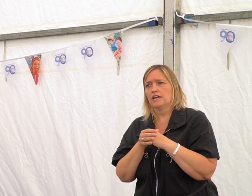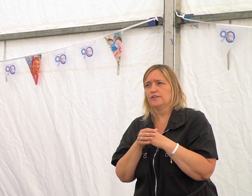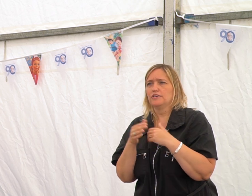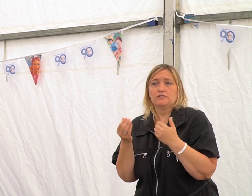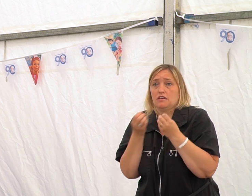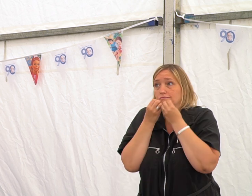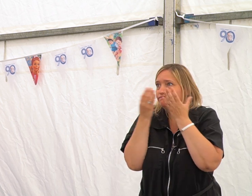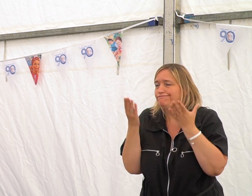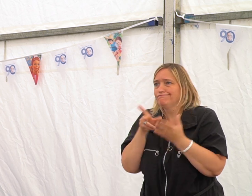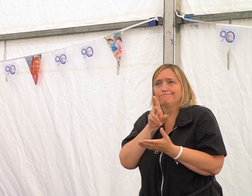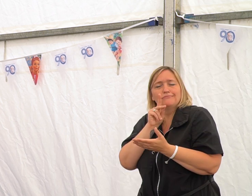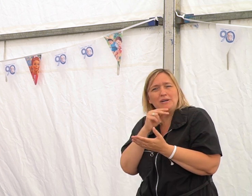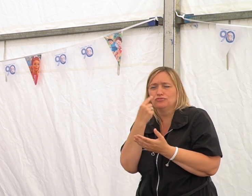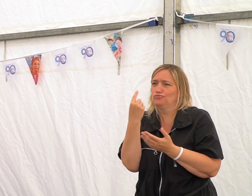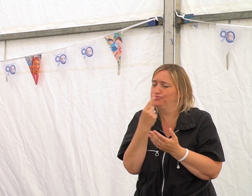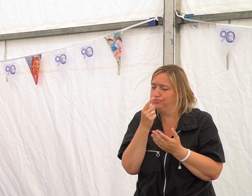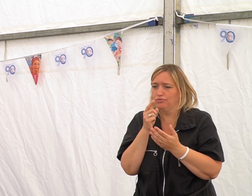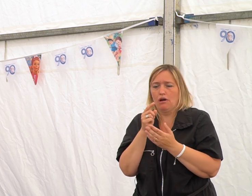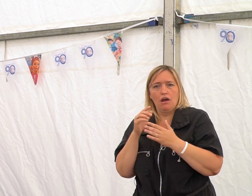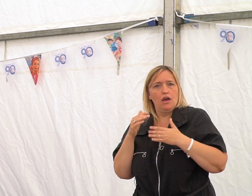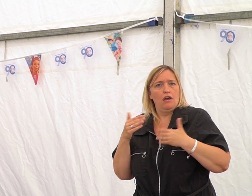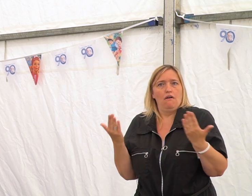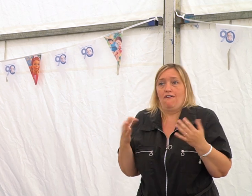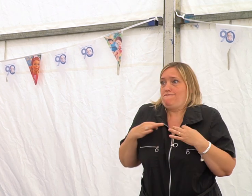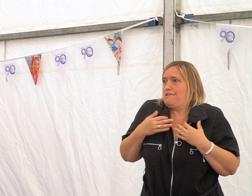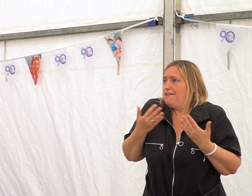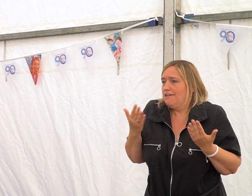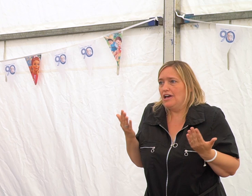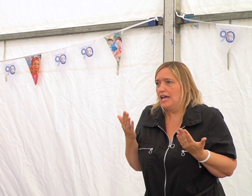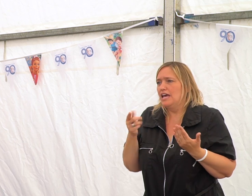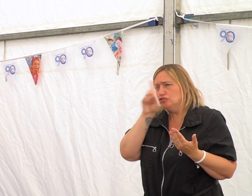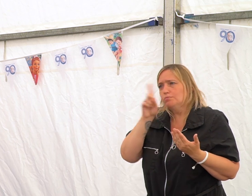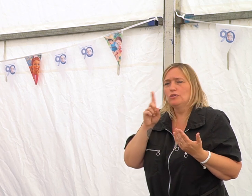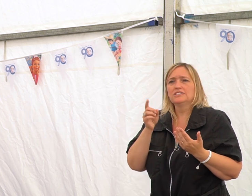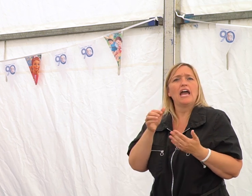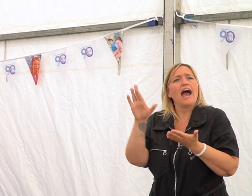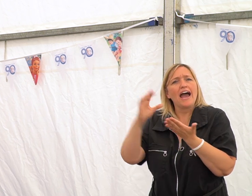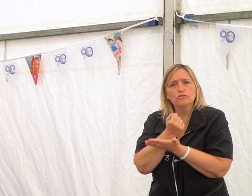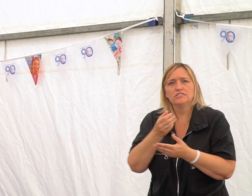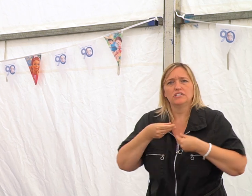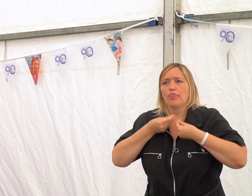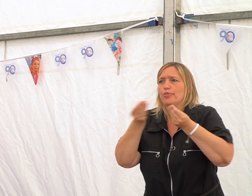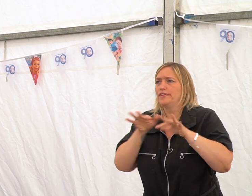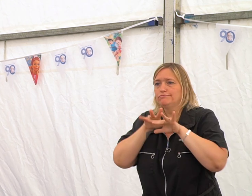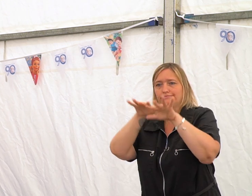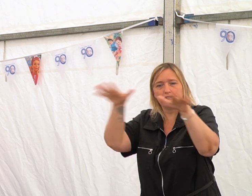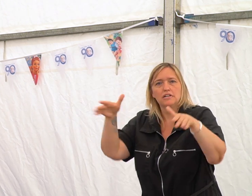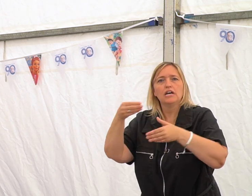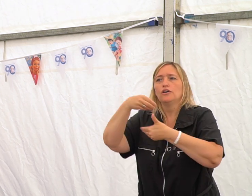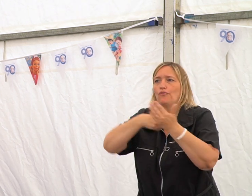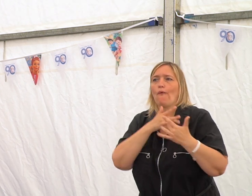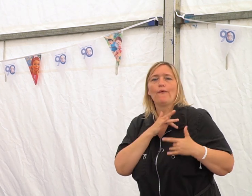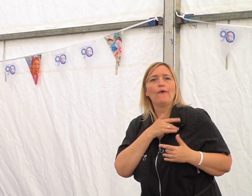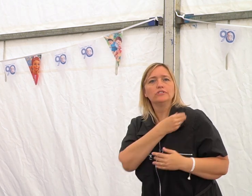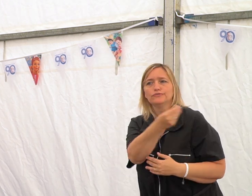C'est extraordinaire. Papa a toujours été modeste. Mais je pense qu'il est parvenu à transmettre dans le cœur de plein de